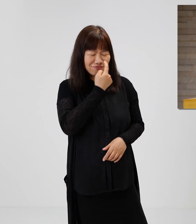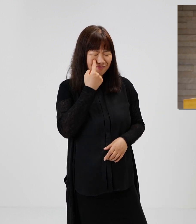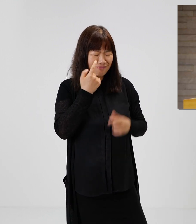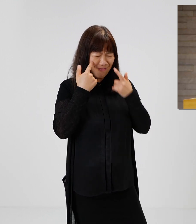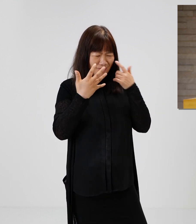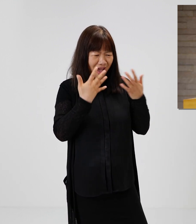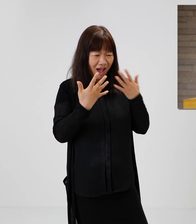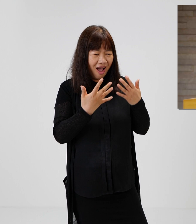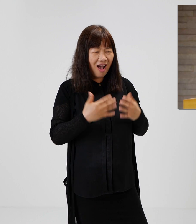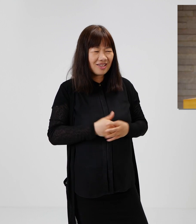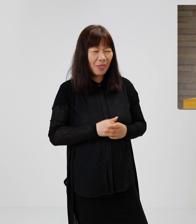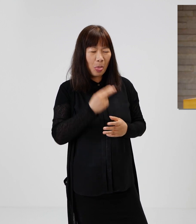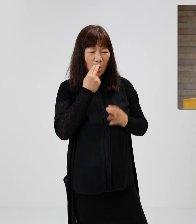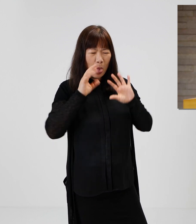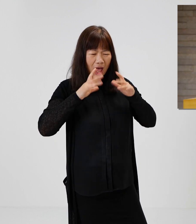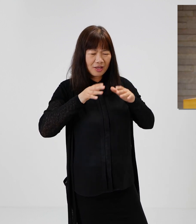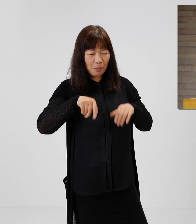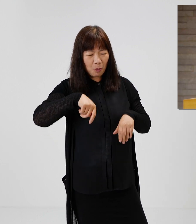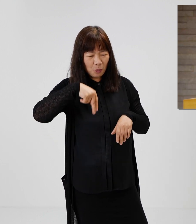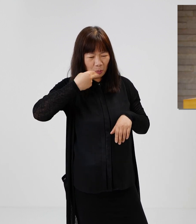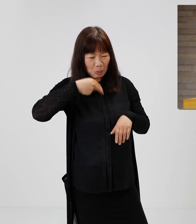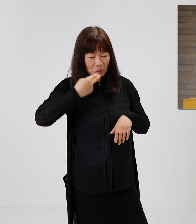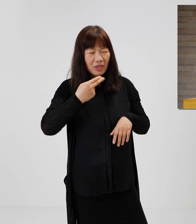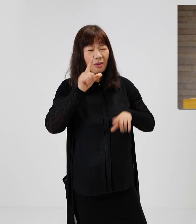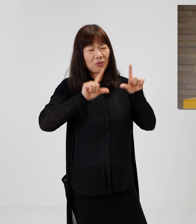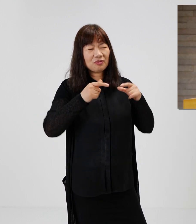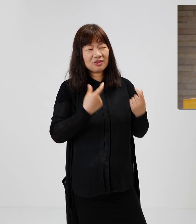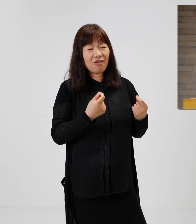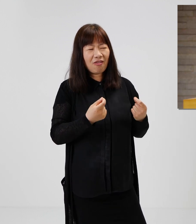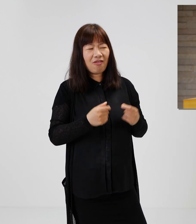그렇게 먹잖아요. 그런데